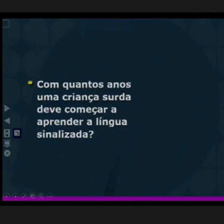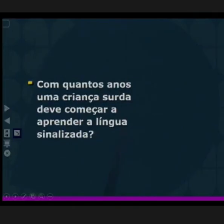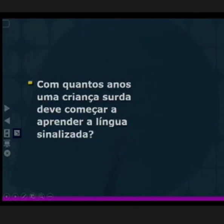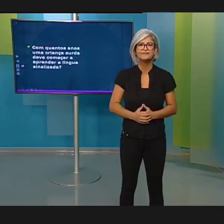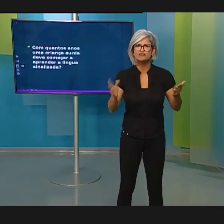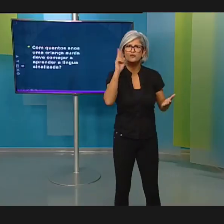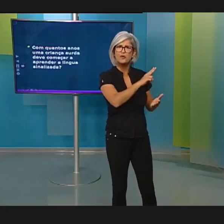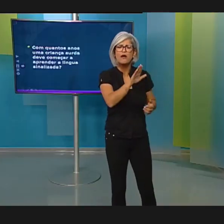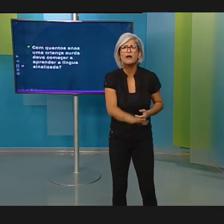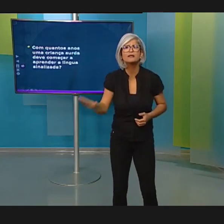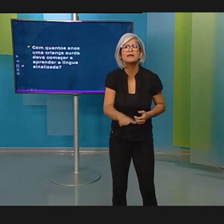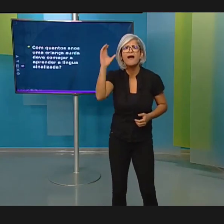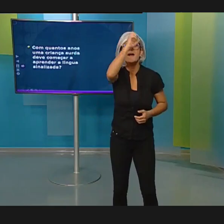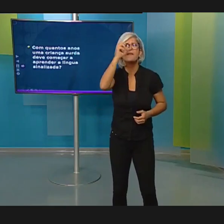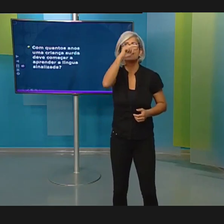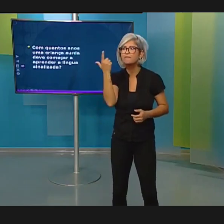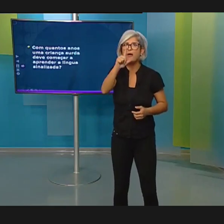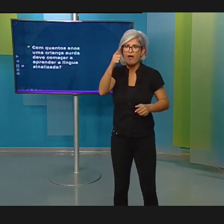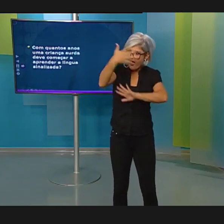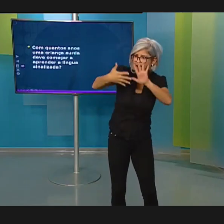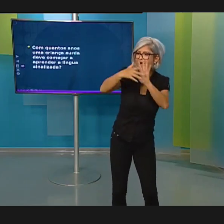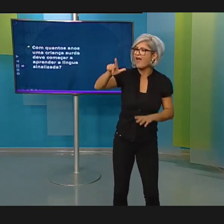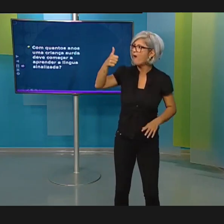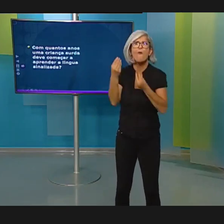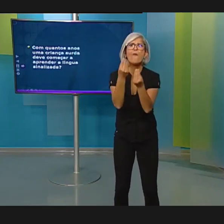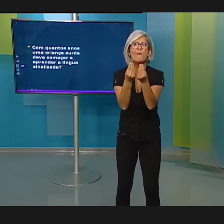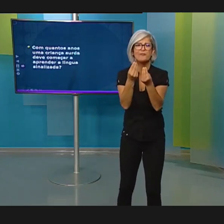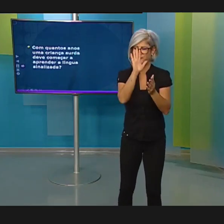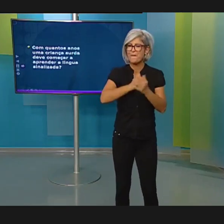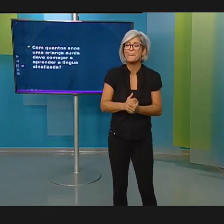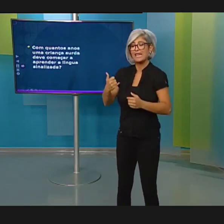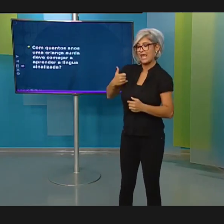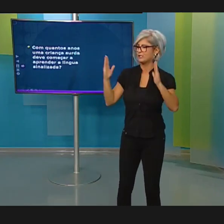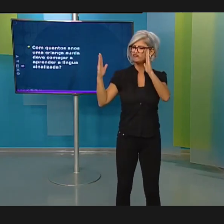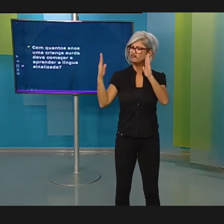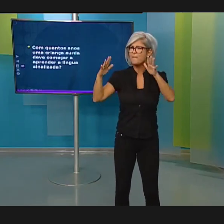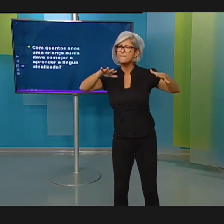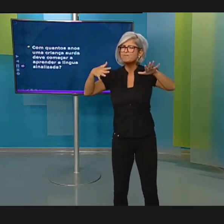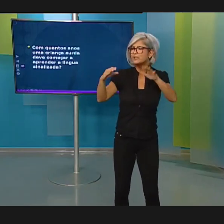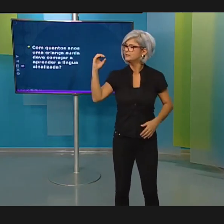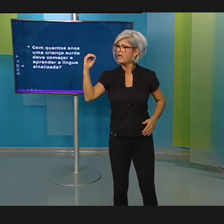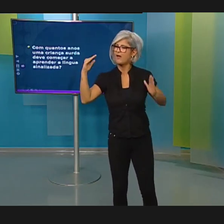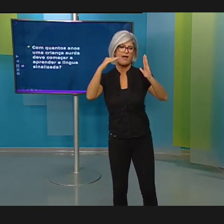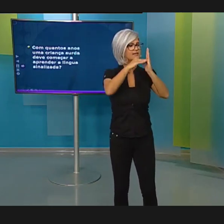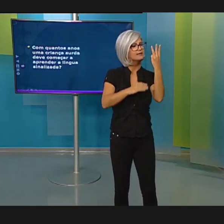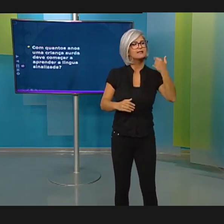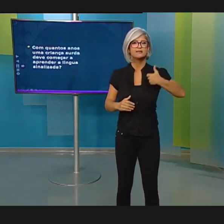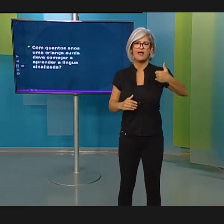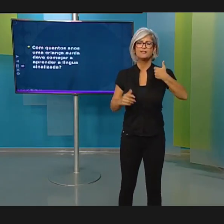sinalizada? Observaram esse questionamento? A criança aprende a língua de sinais, a sua primeira língua, de que forma? Com que idade? De 0 a 3